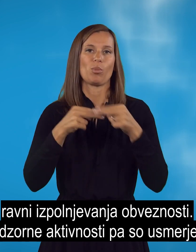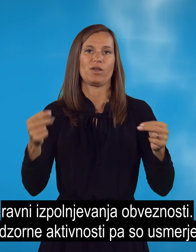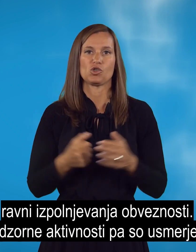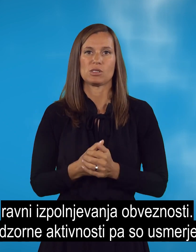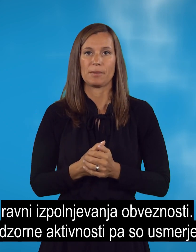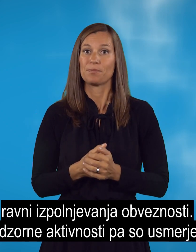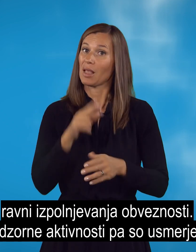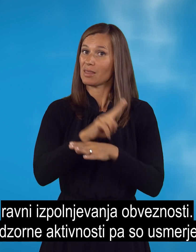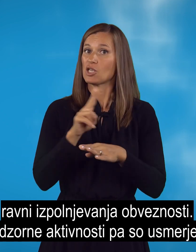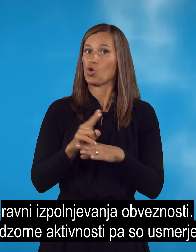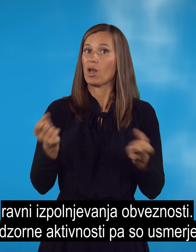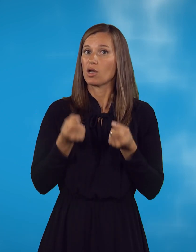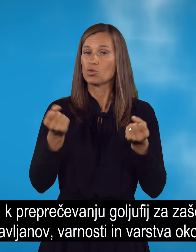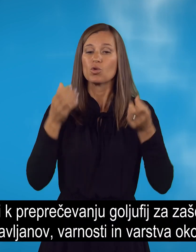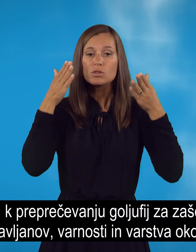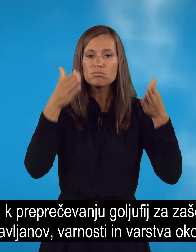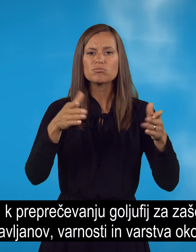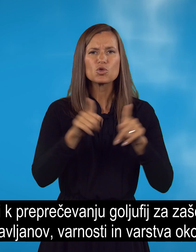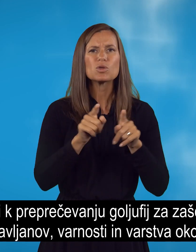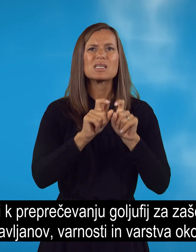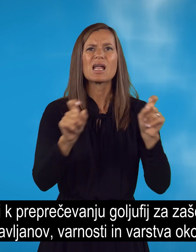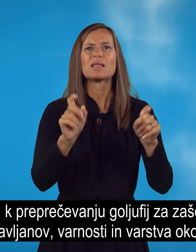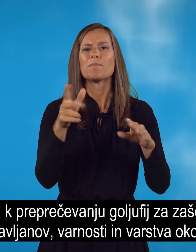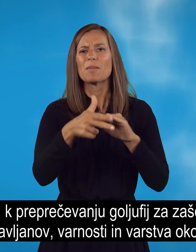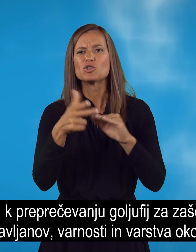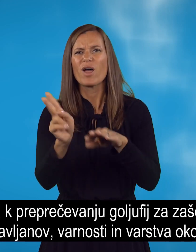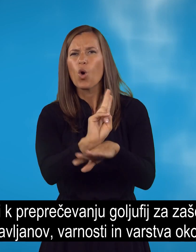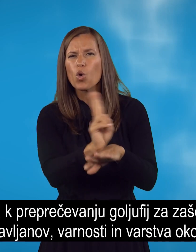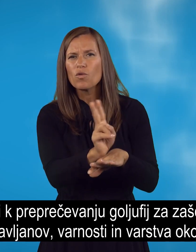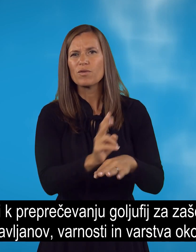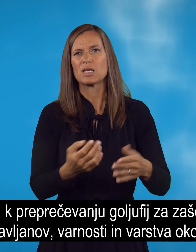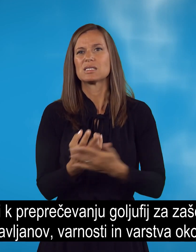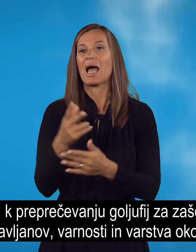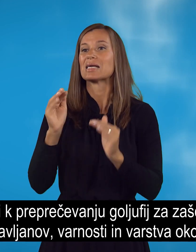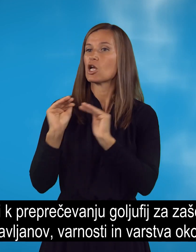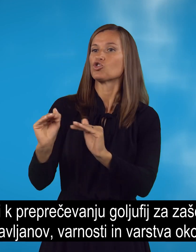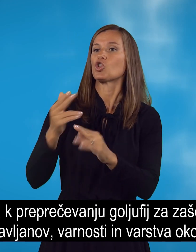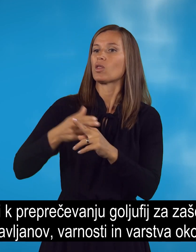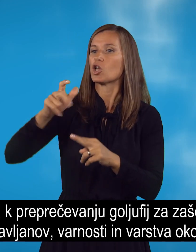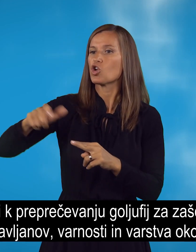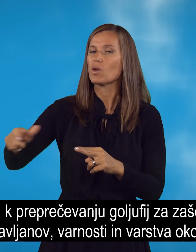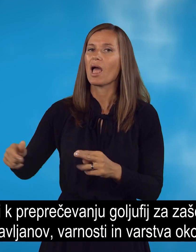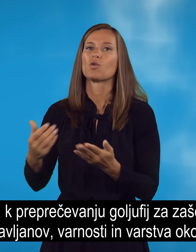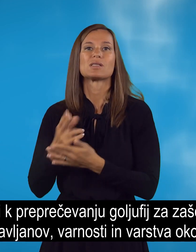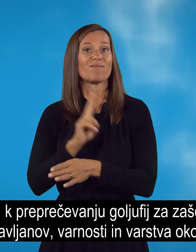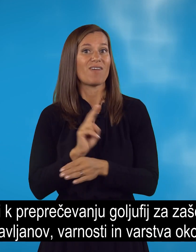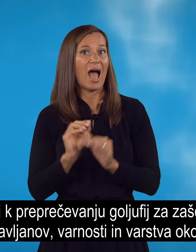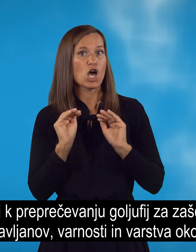Nadzorne aktivnosti pa so usmerjene tudi k preprečevanju goljufij za zaščito državljanov, varnosti in varstva okolja.